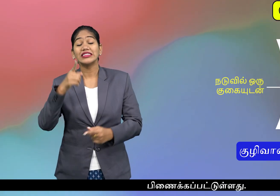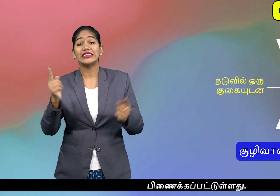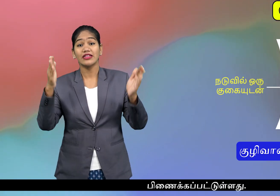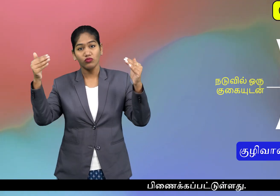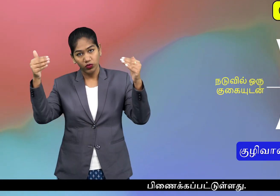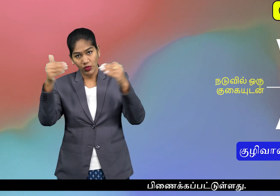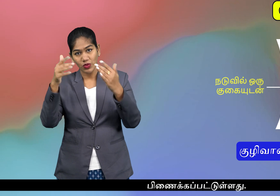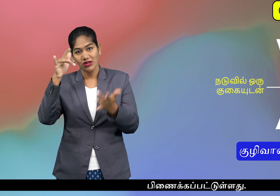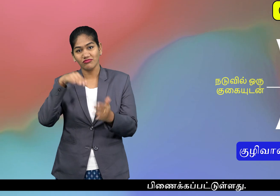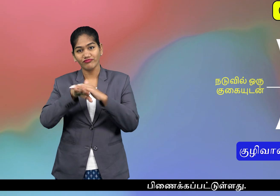பிணைக்கப்பட்டுள்ளது.